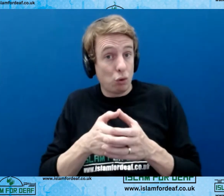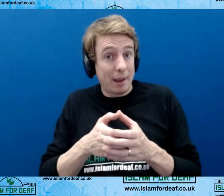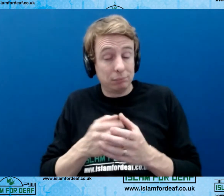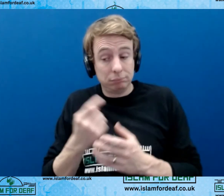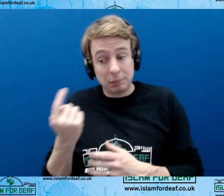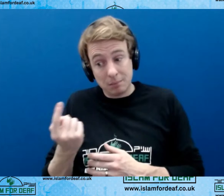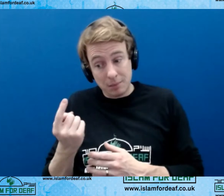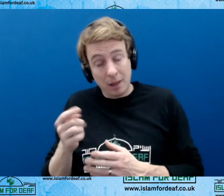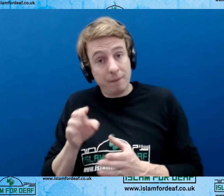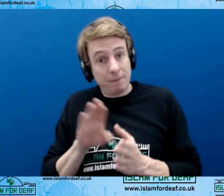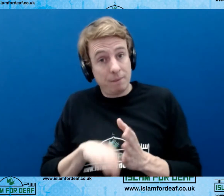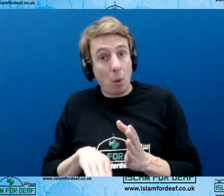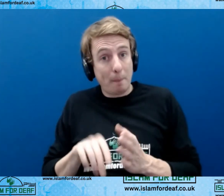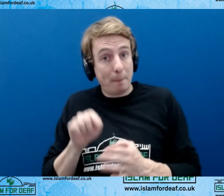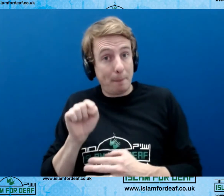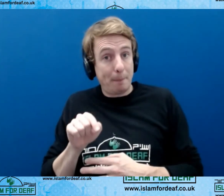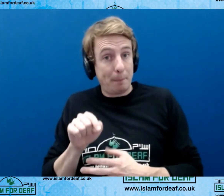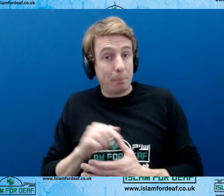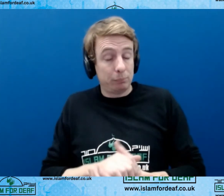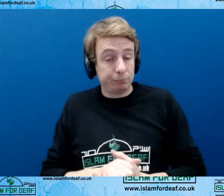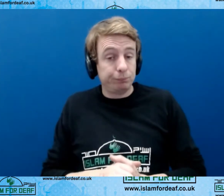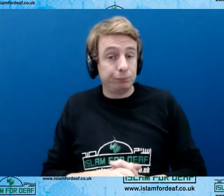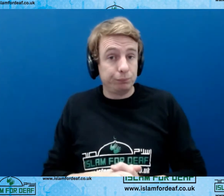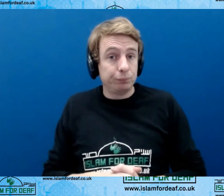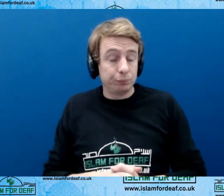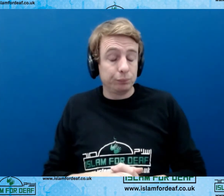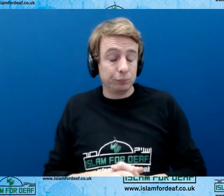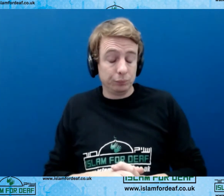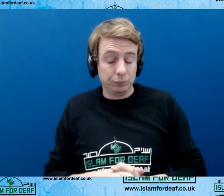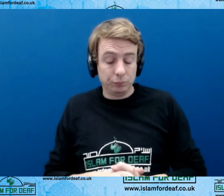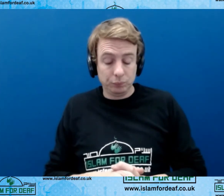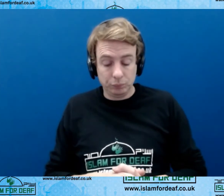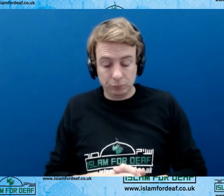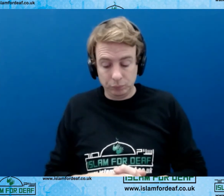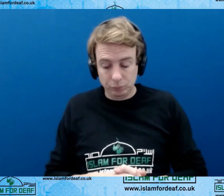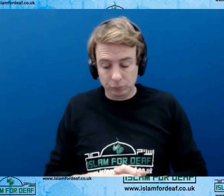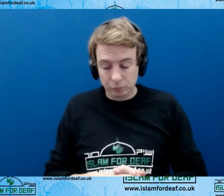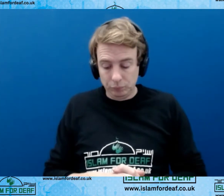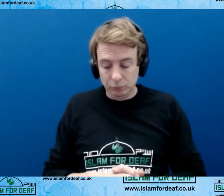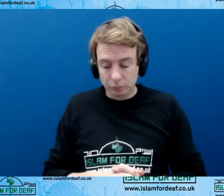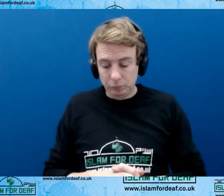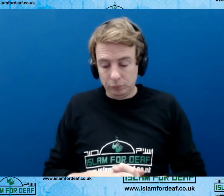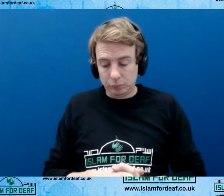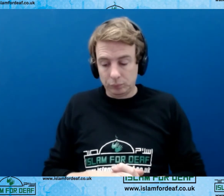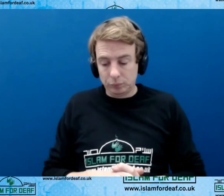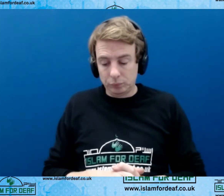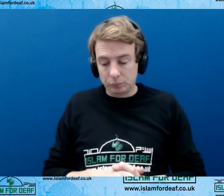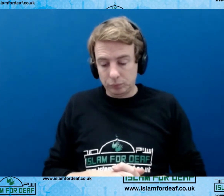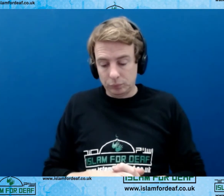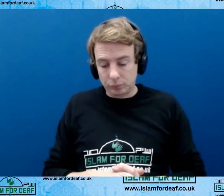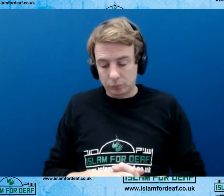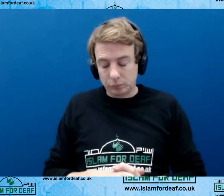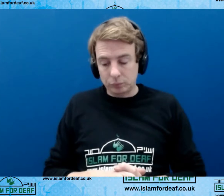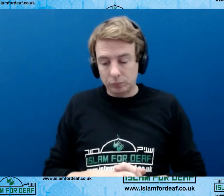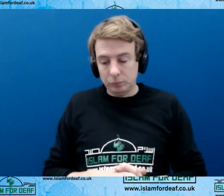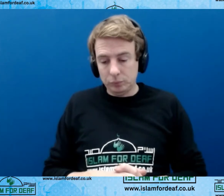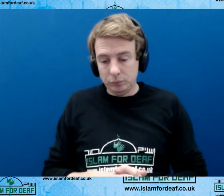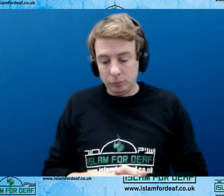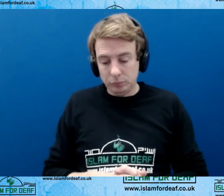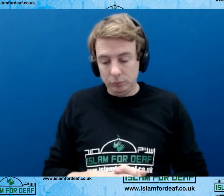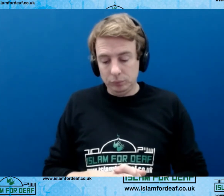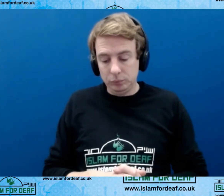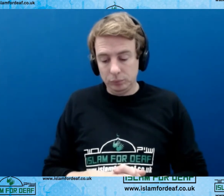ألفت أن تسافر لها رحلتان، رحلة في الشتاء ورحلة في الصيف. Allah the Most High